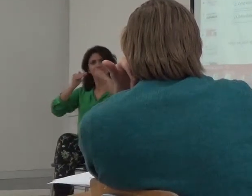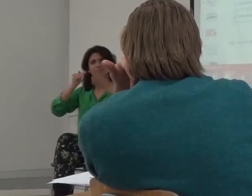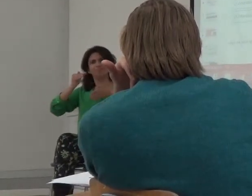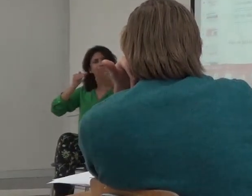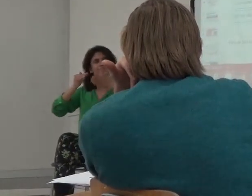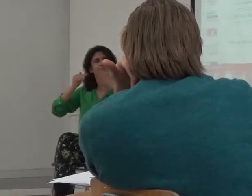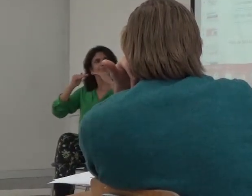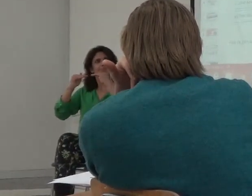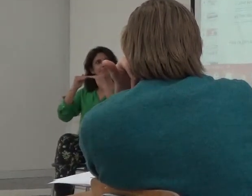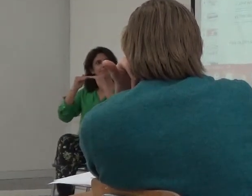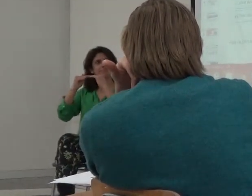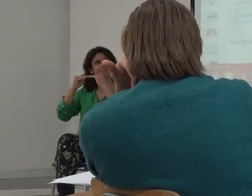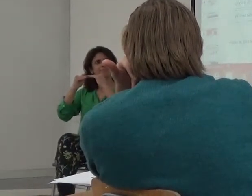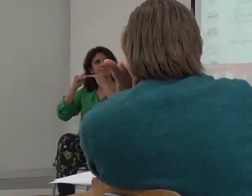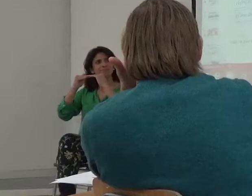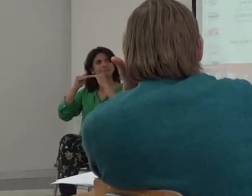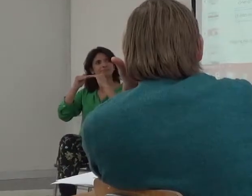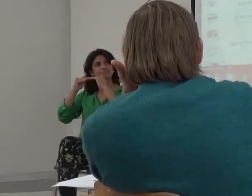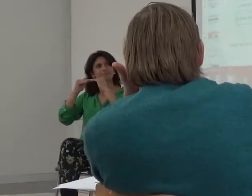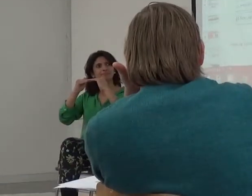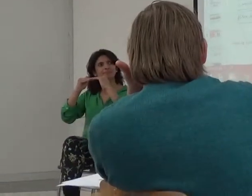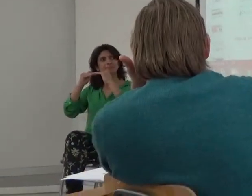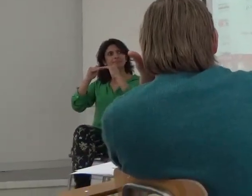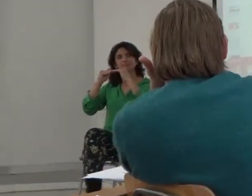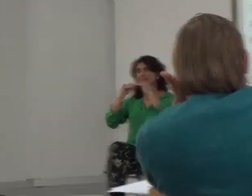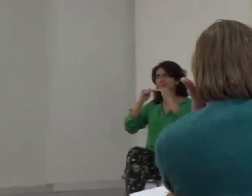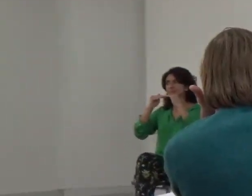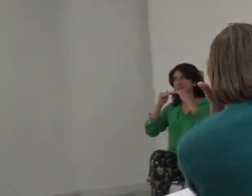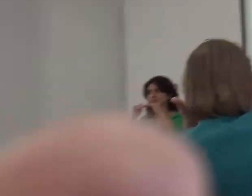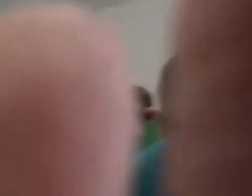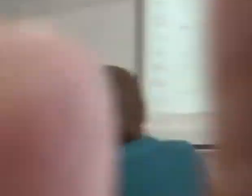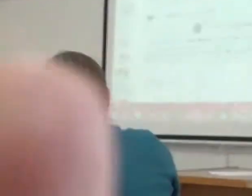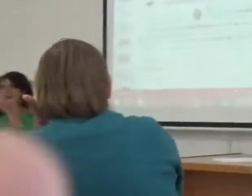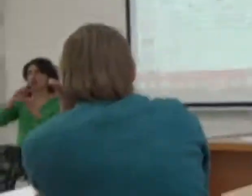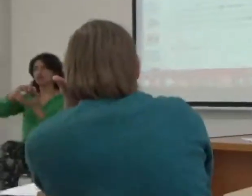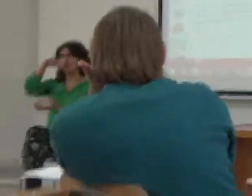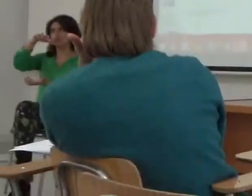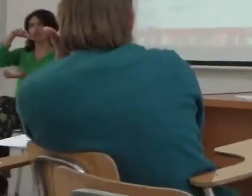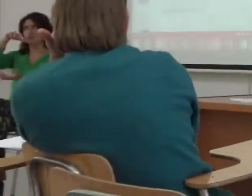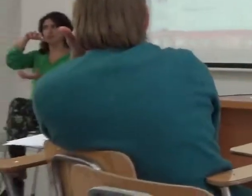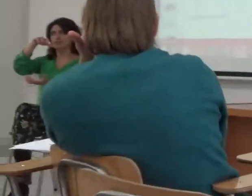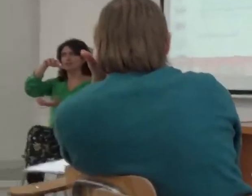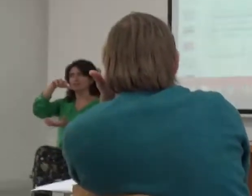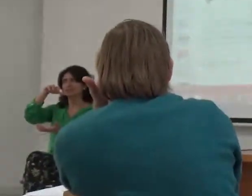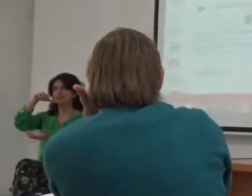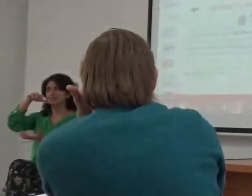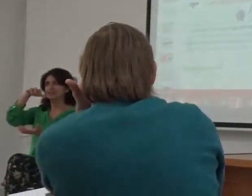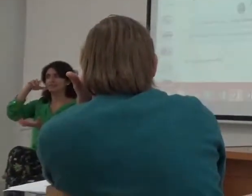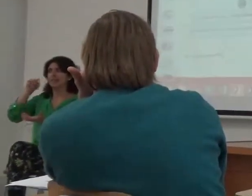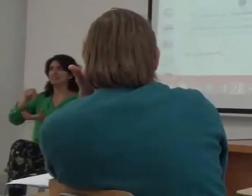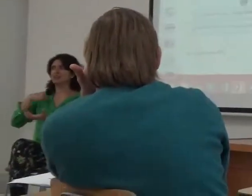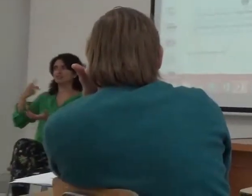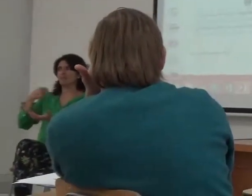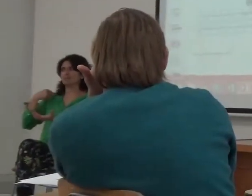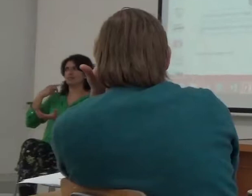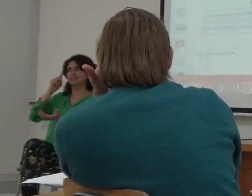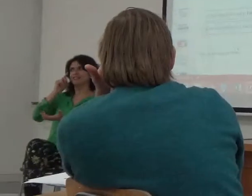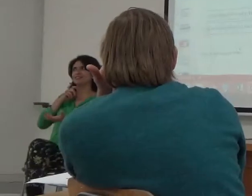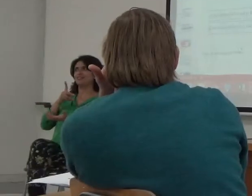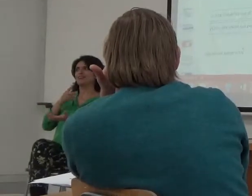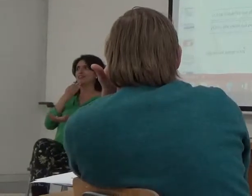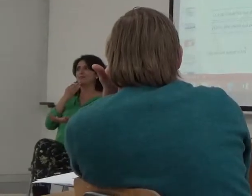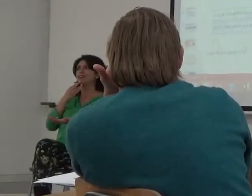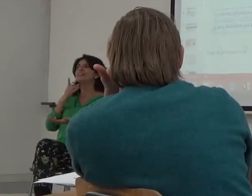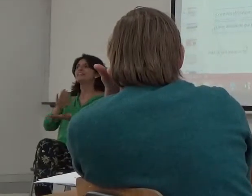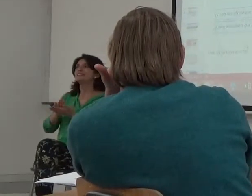contexto donde... ¿Dentro del cuerpo? Acá no. Sí, bien, o la representaste tú, o sea, por ejemplo, un niño que tenía 14 años y tenía 14 años de